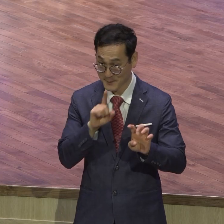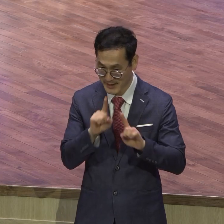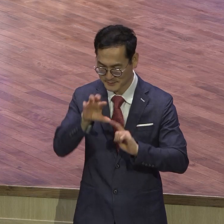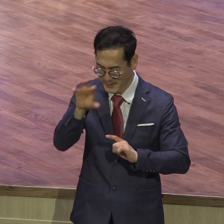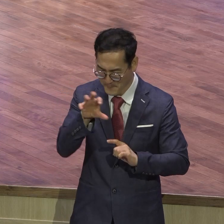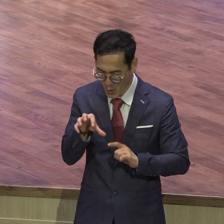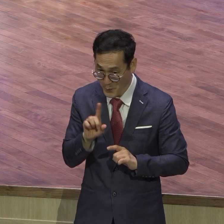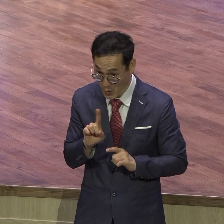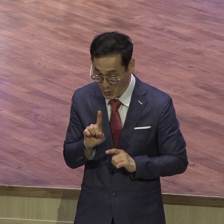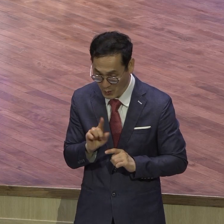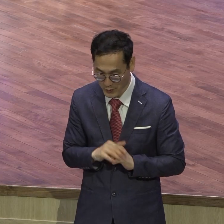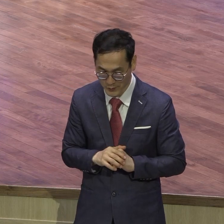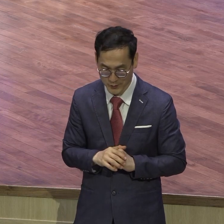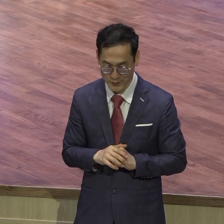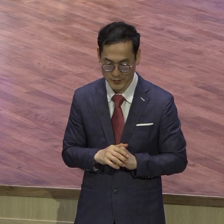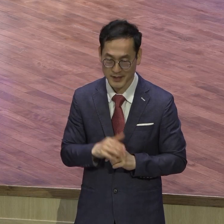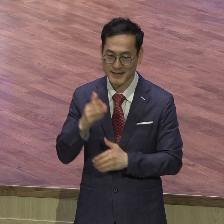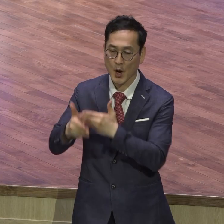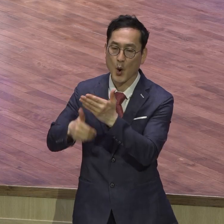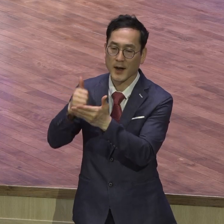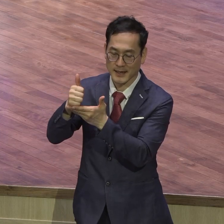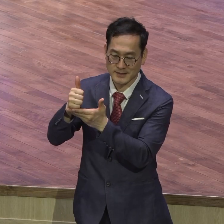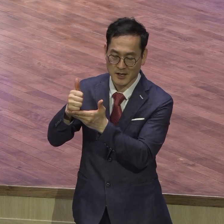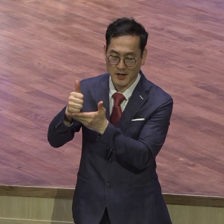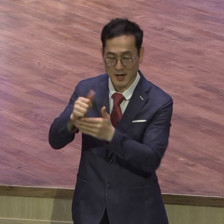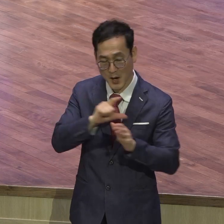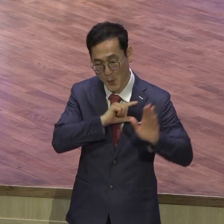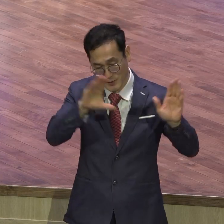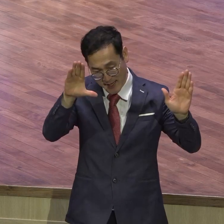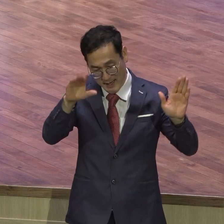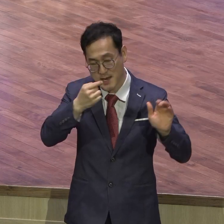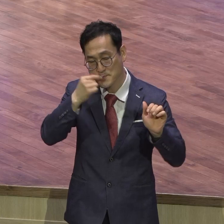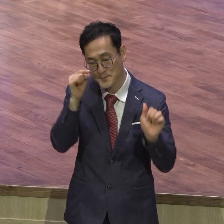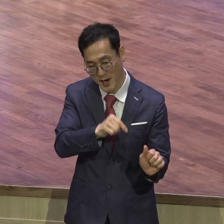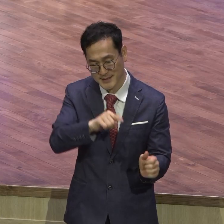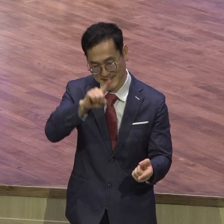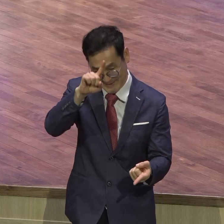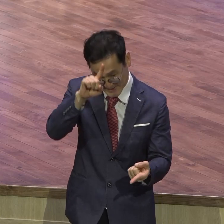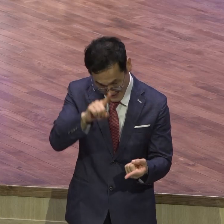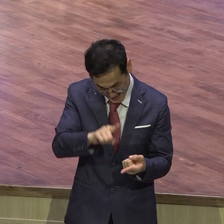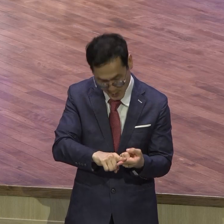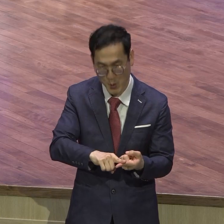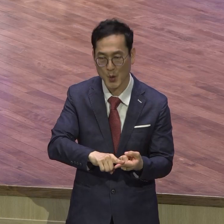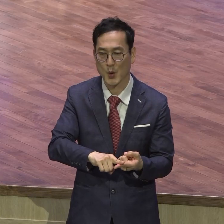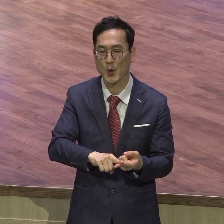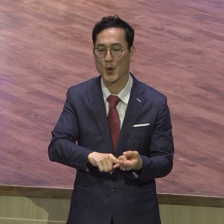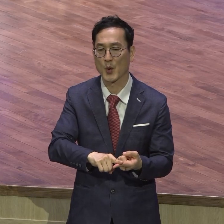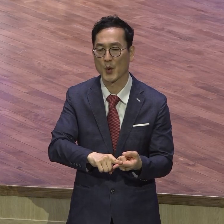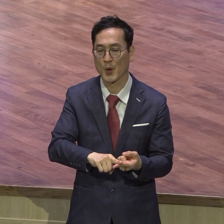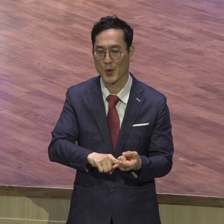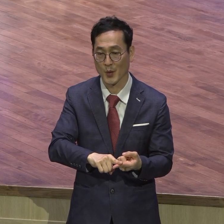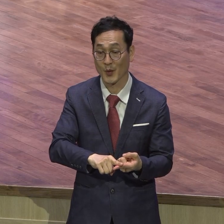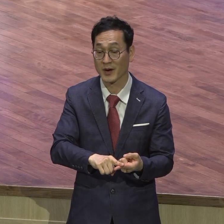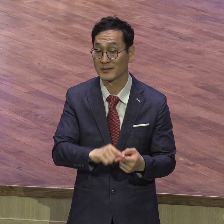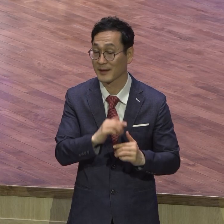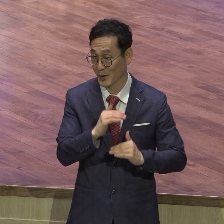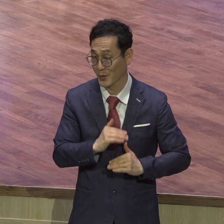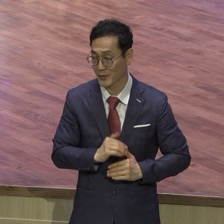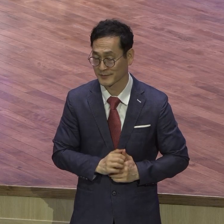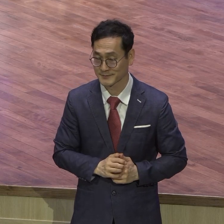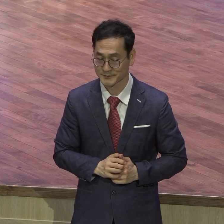있는데 그것이 뭐냐 여호와께서 모세에게 명령하신 대로 되니라 이거에요 제일 많이 나와요